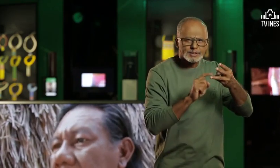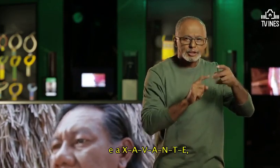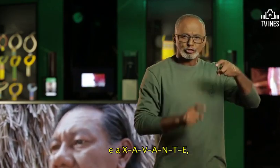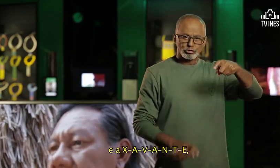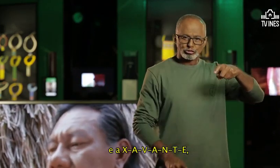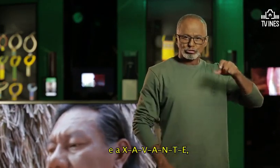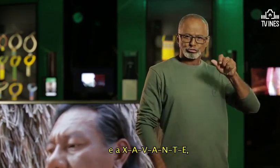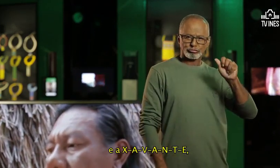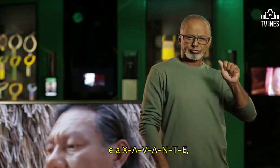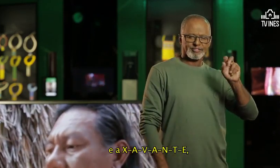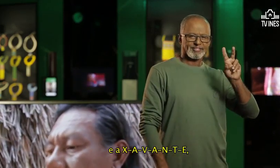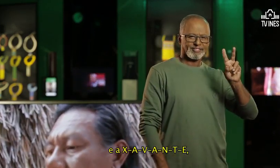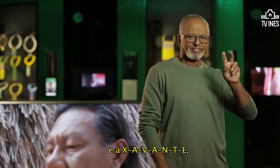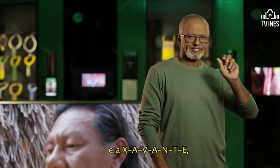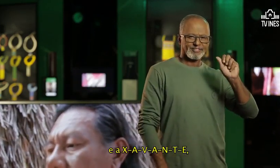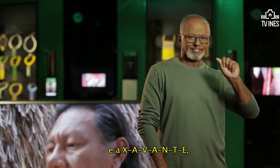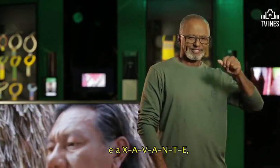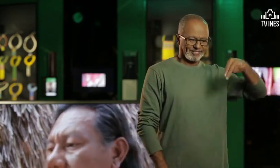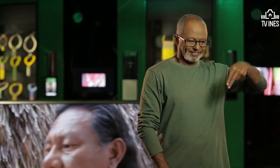e a Chavante,